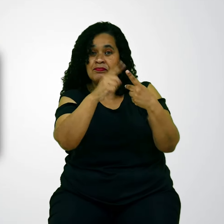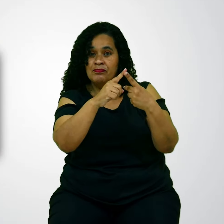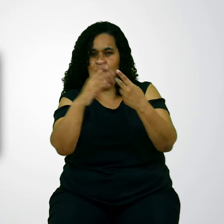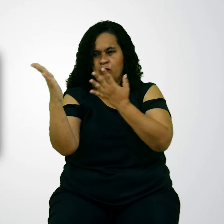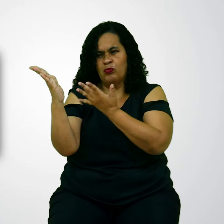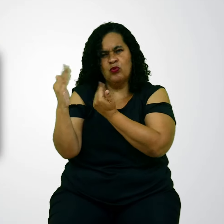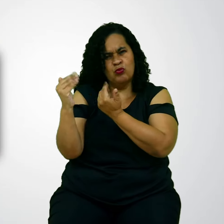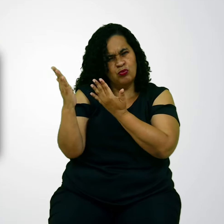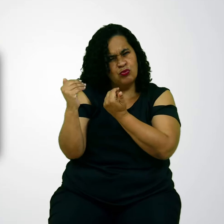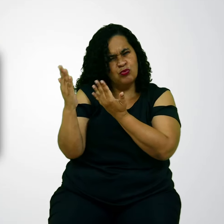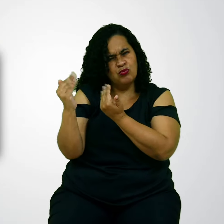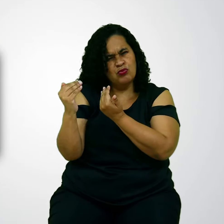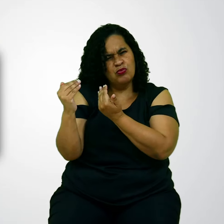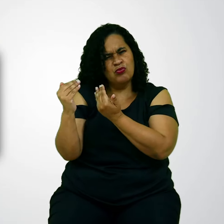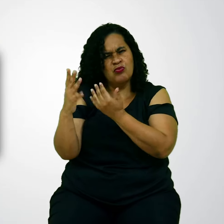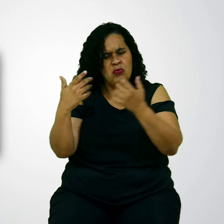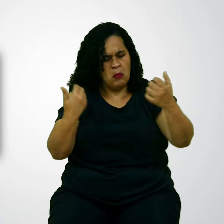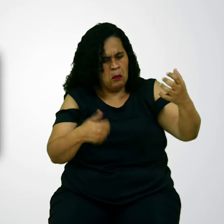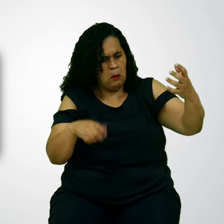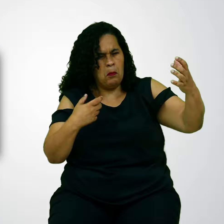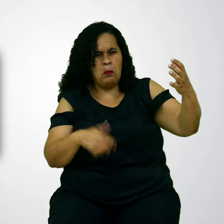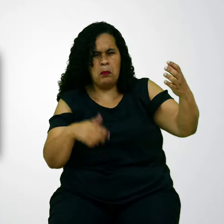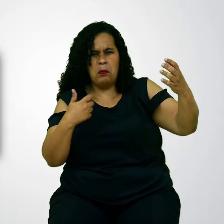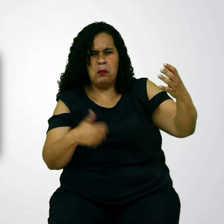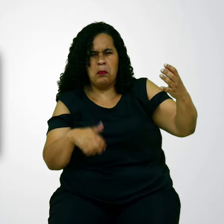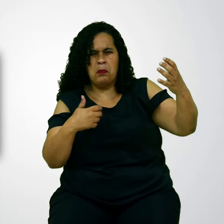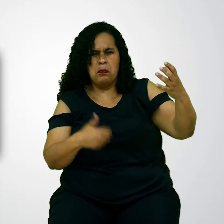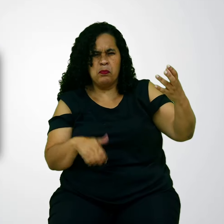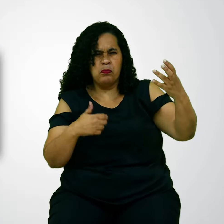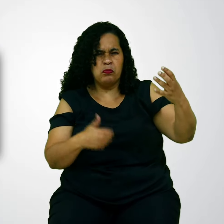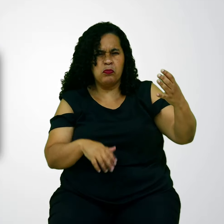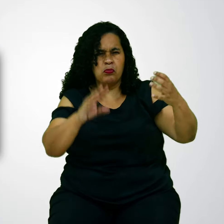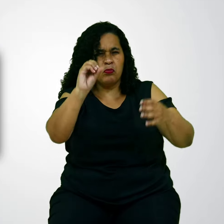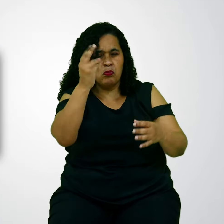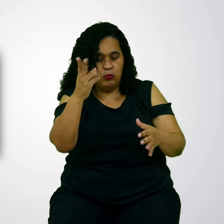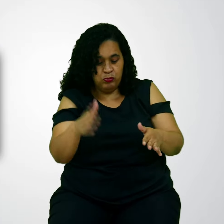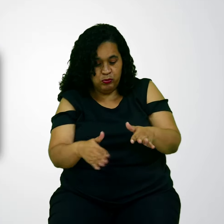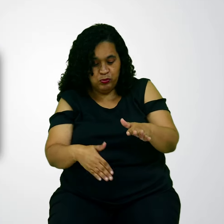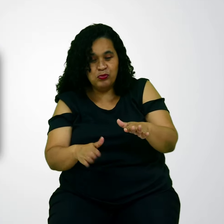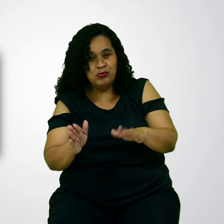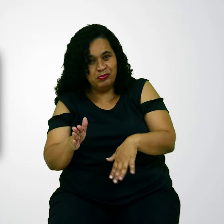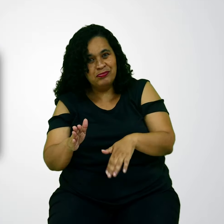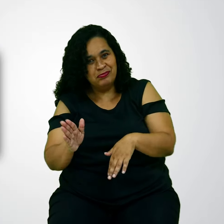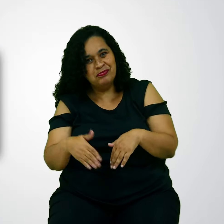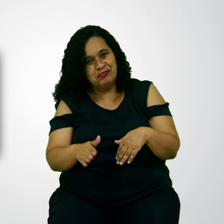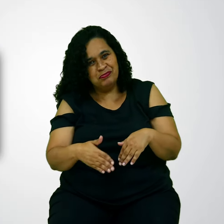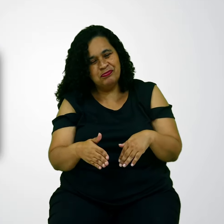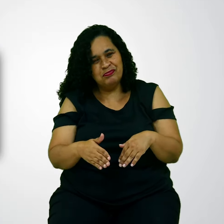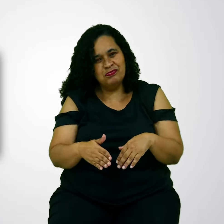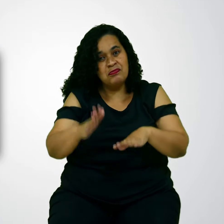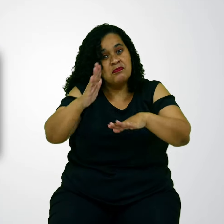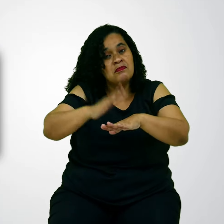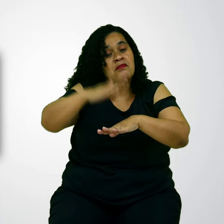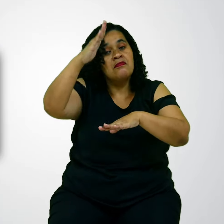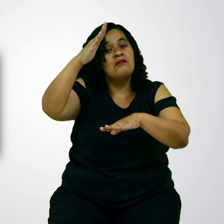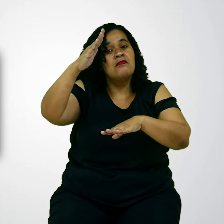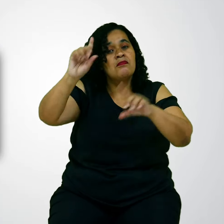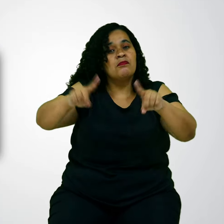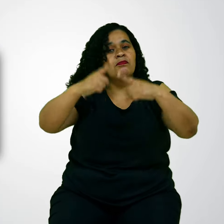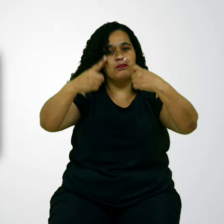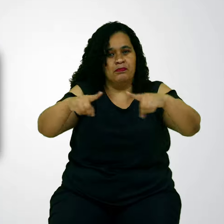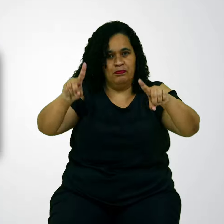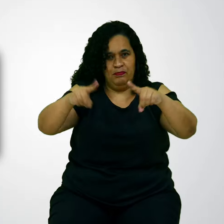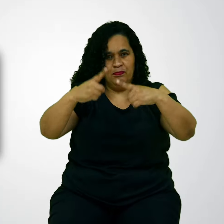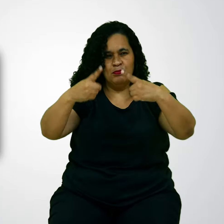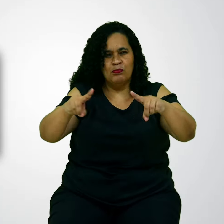adolescente, que está com o violão, com o ukulele aí embaixo do braço. É mais do que som, galera. É mais do que música,